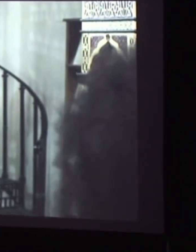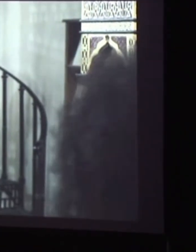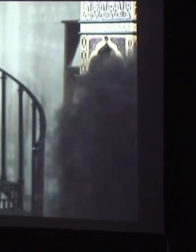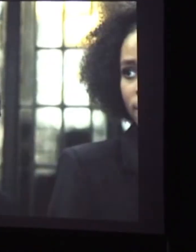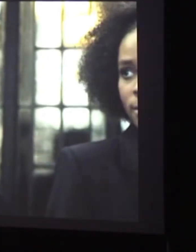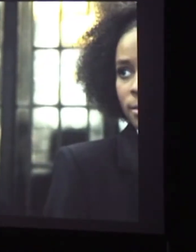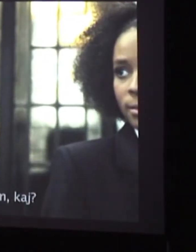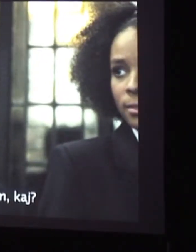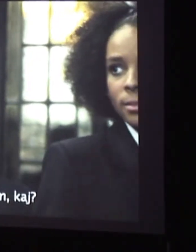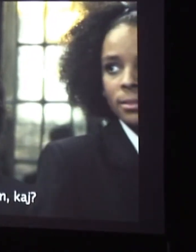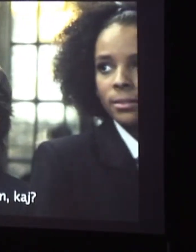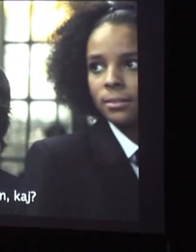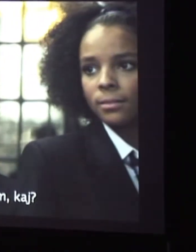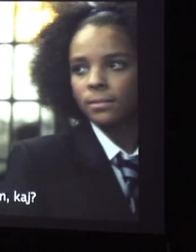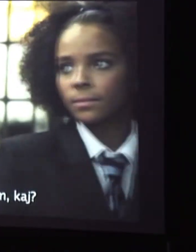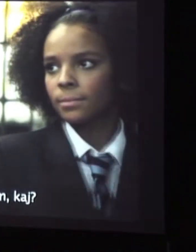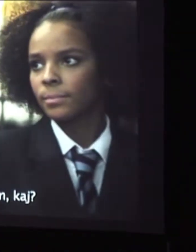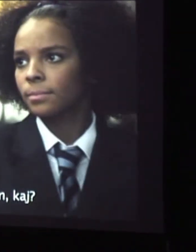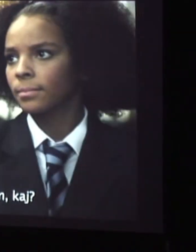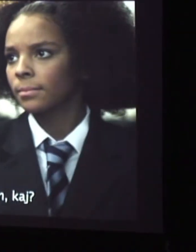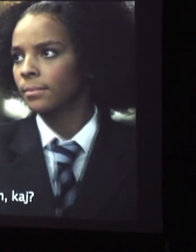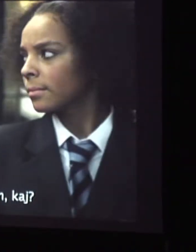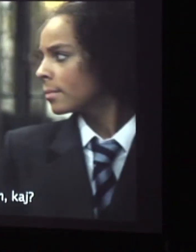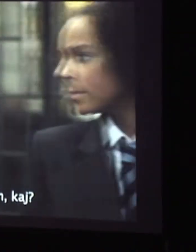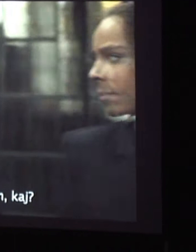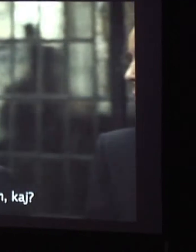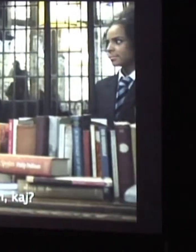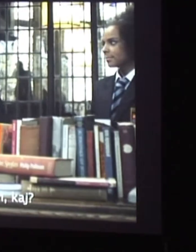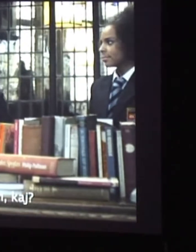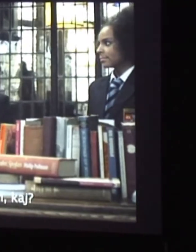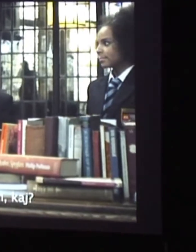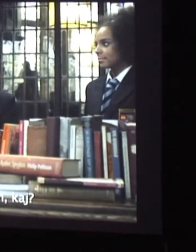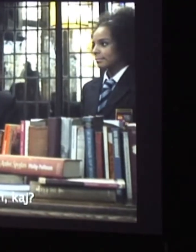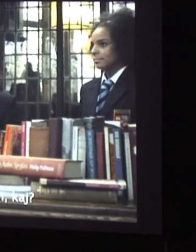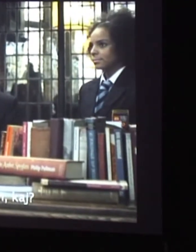now? You're sure about that, are you?